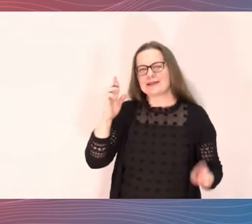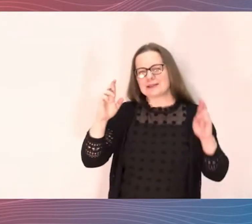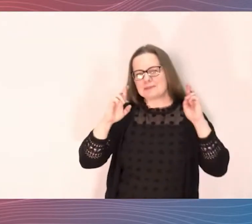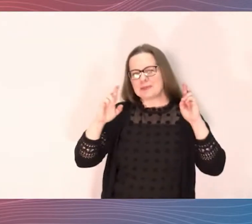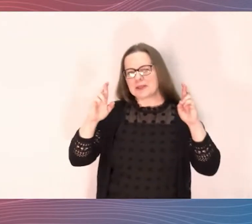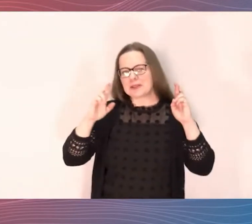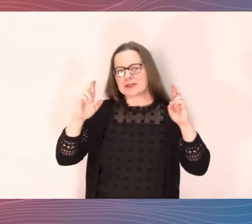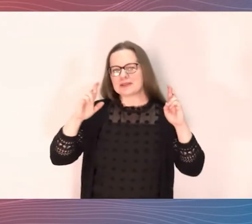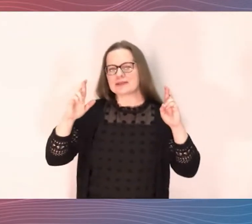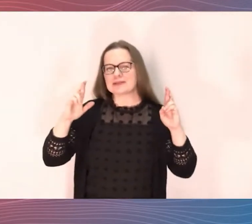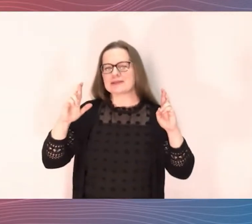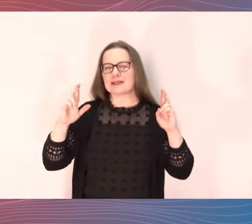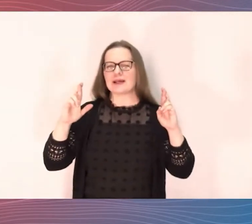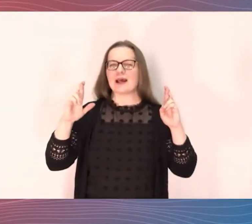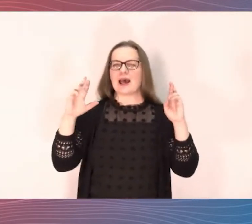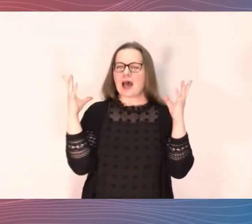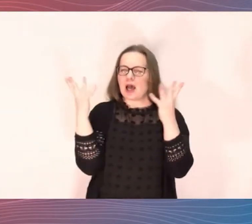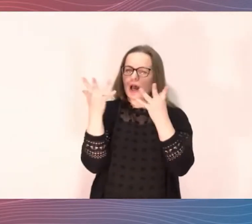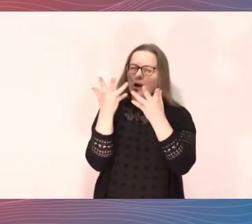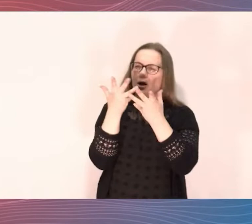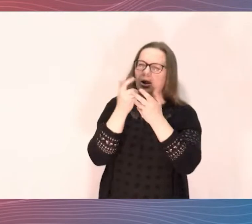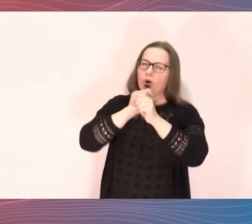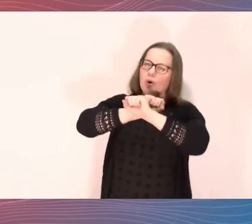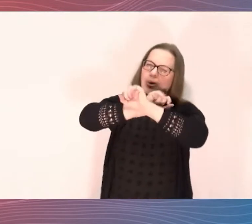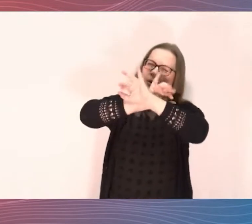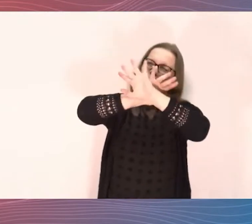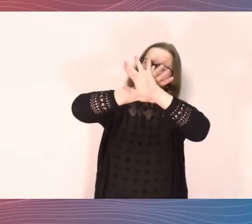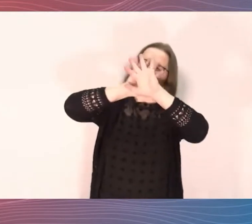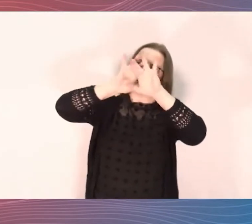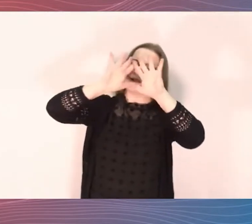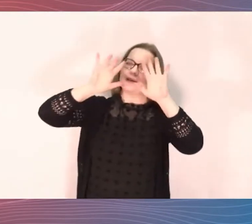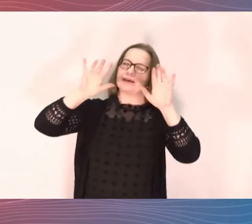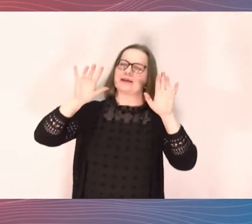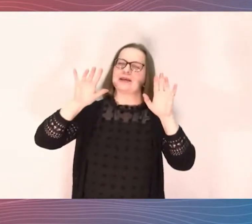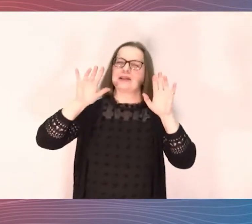glória da sua herança nos santos.